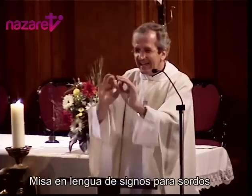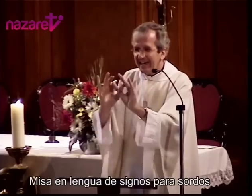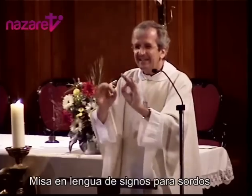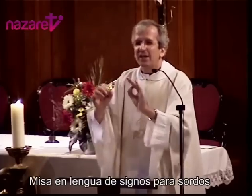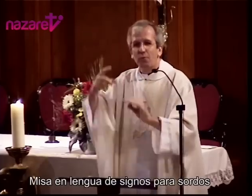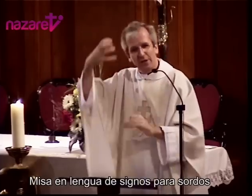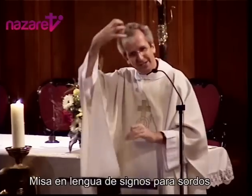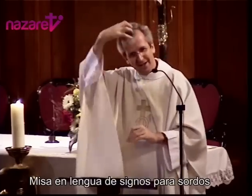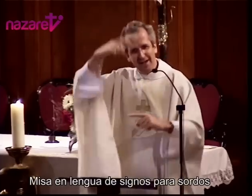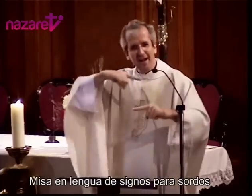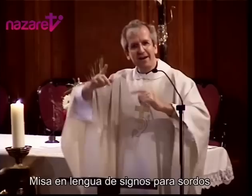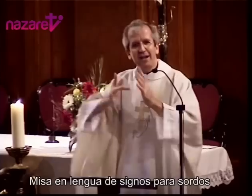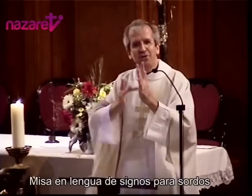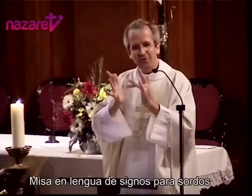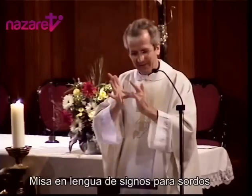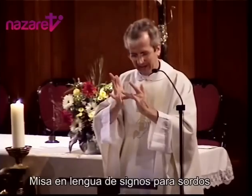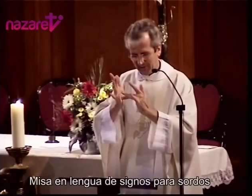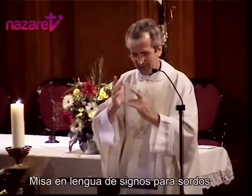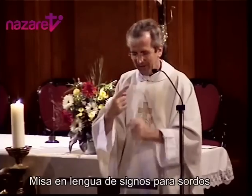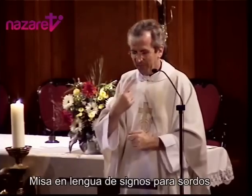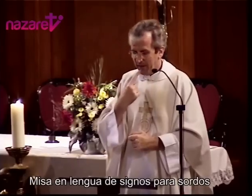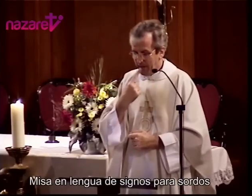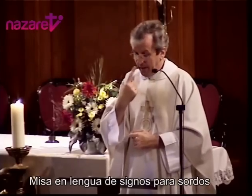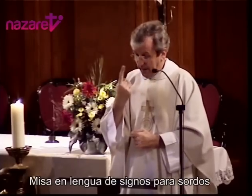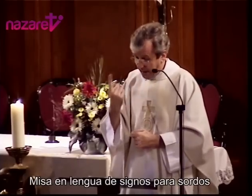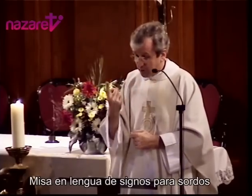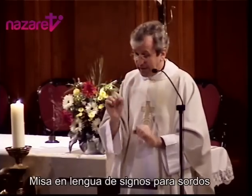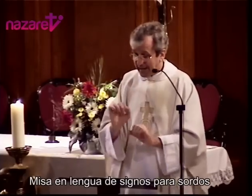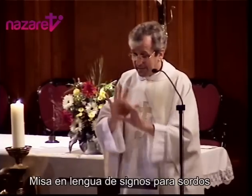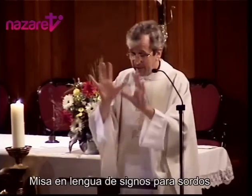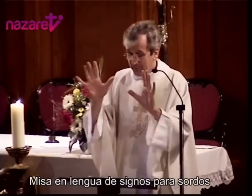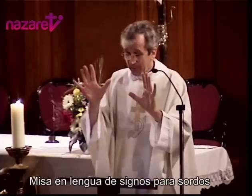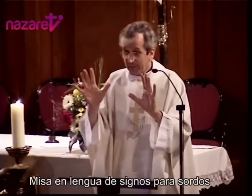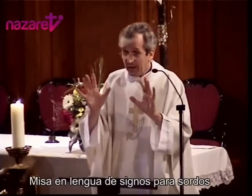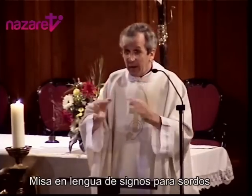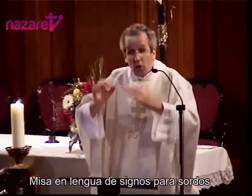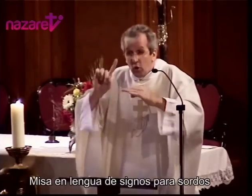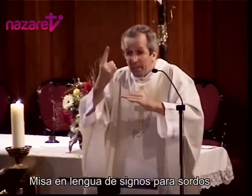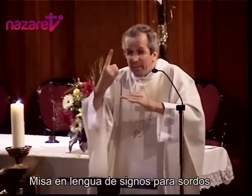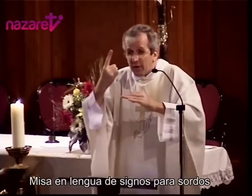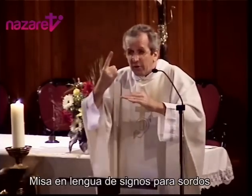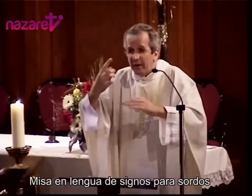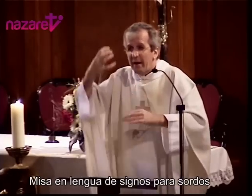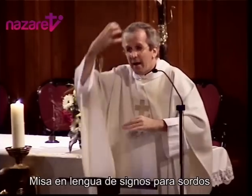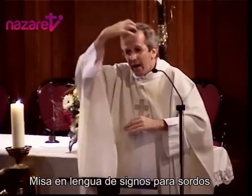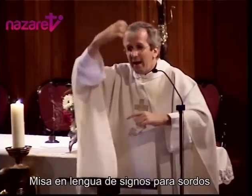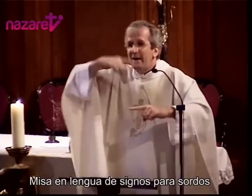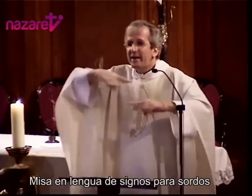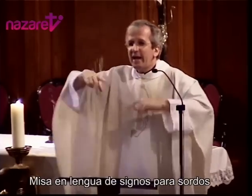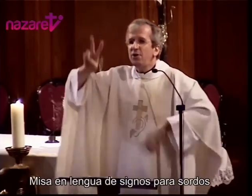de cómo es el reino de Jesús. Y nos dirá a mismo, lo primero, reino